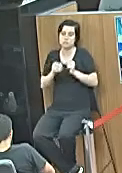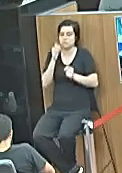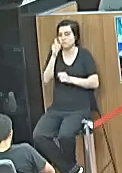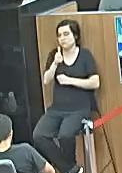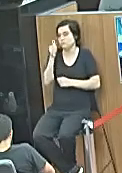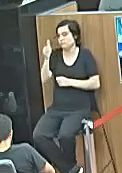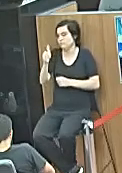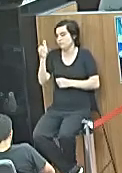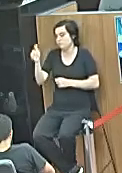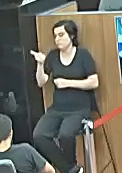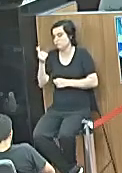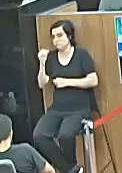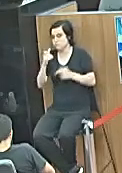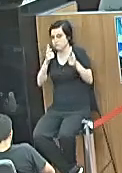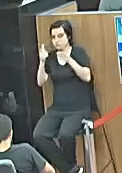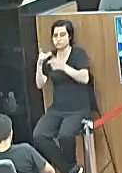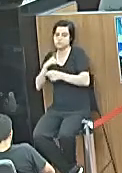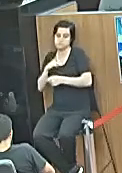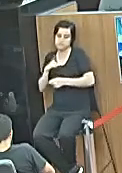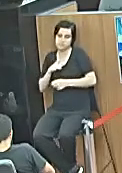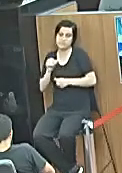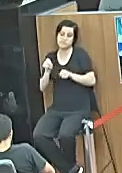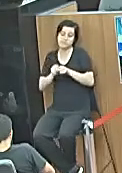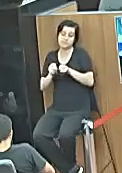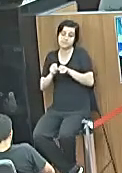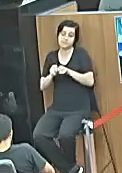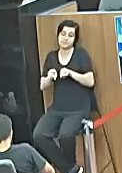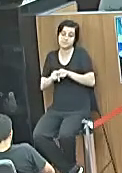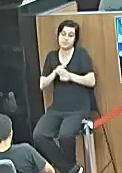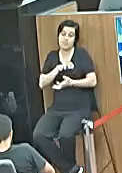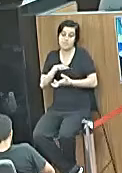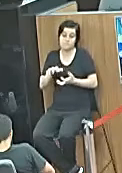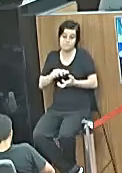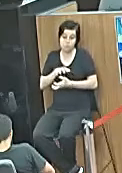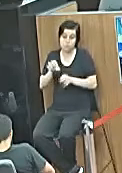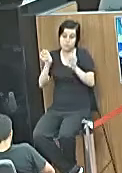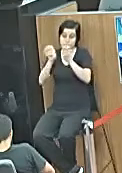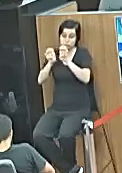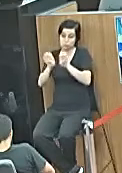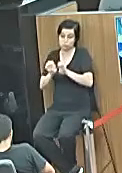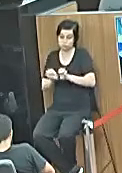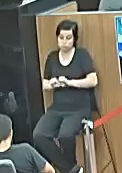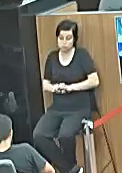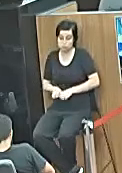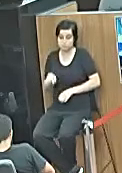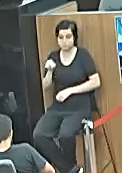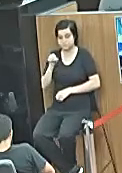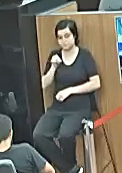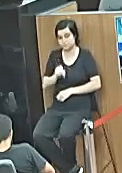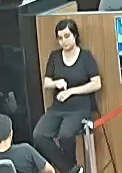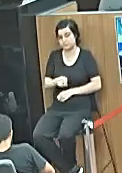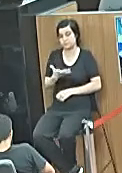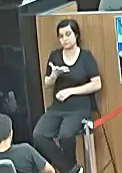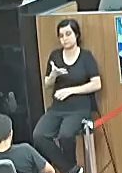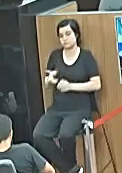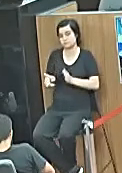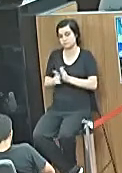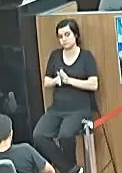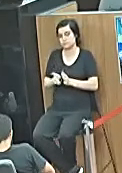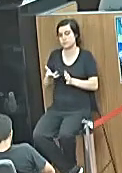unidades também para realizar reformas e manutenção estrutural preventiva das unidades